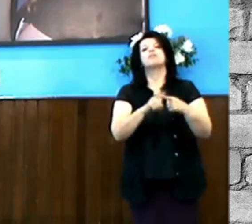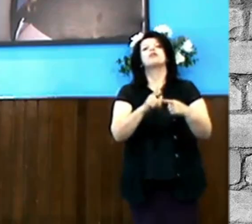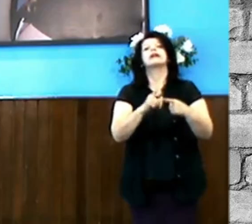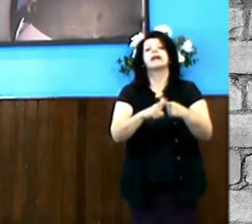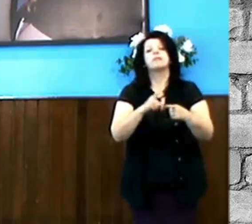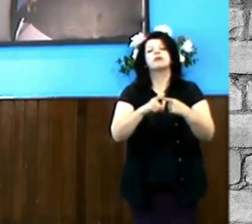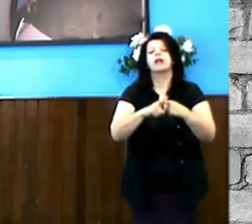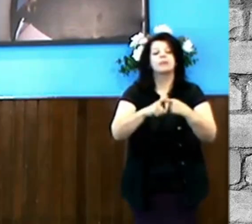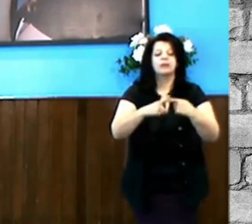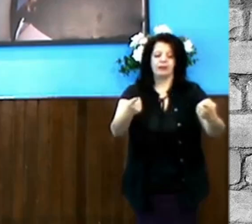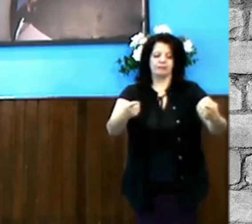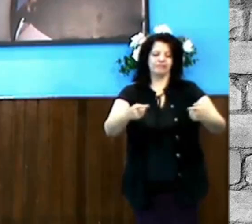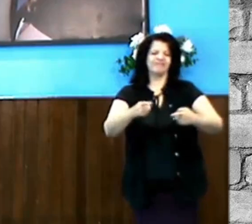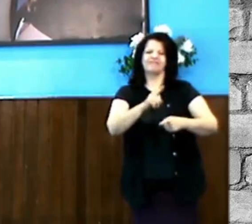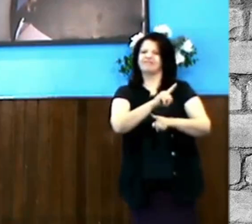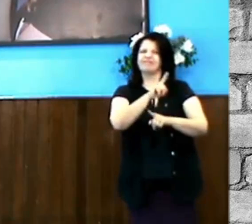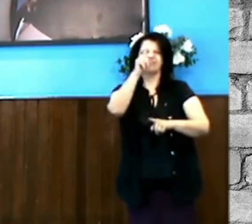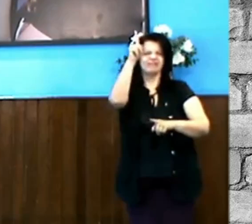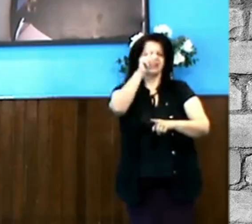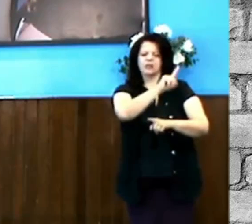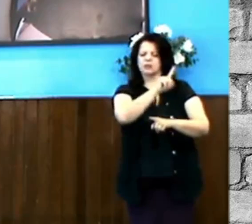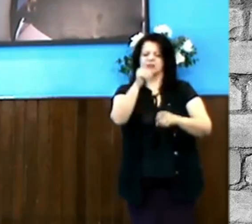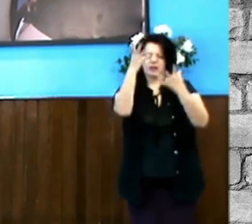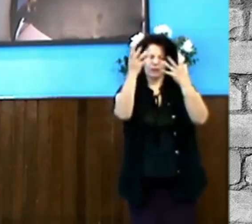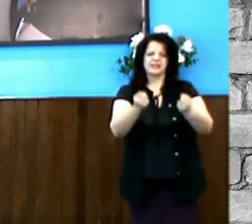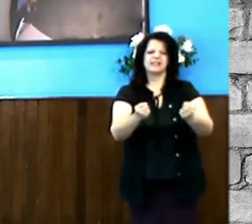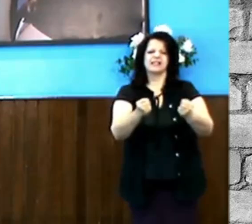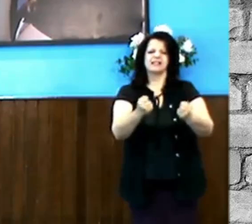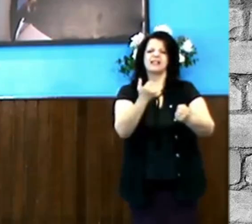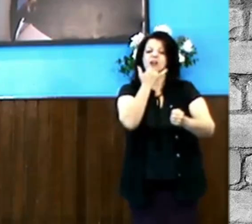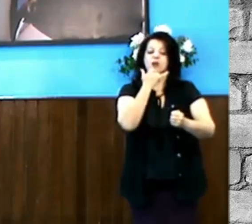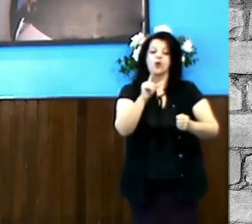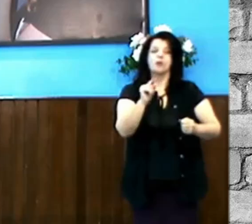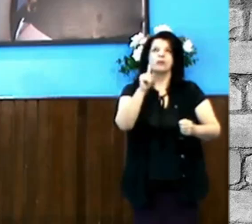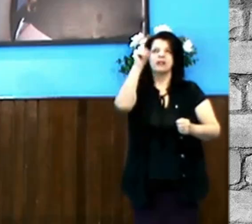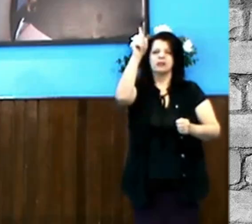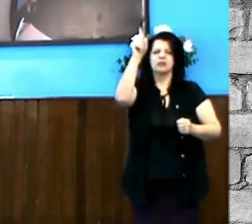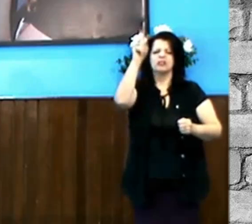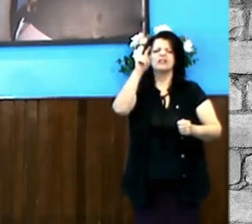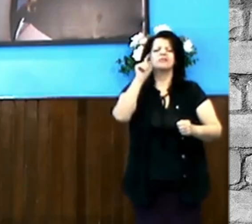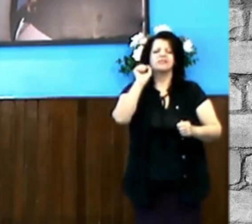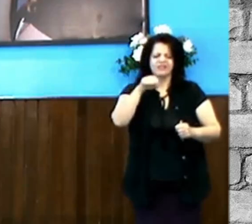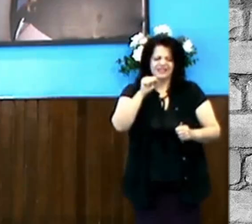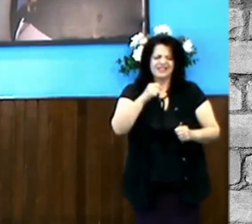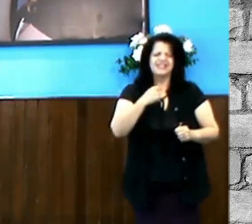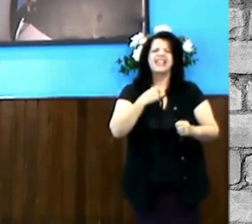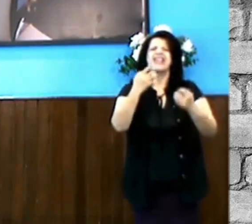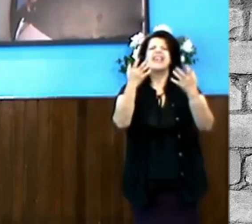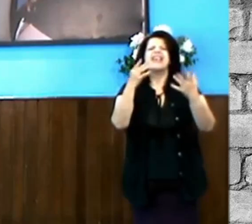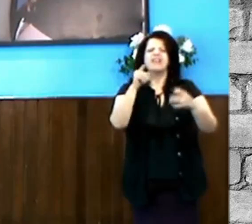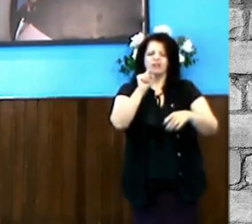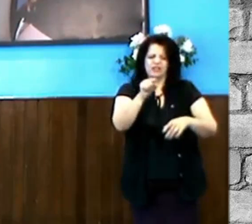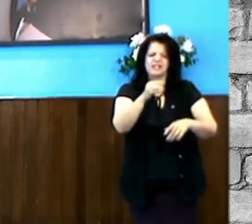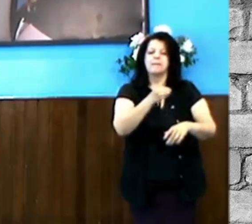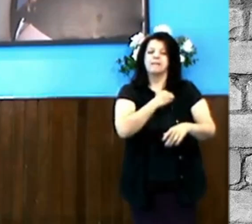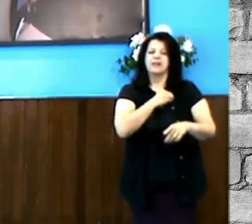O perdão bíblico diz: sim, você fez isso, mas eu aceito suas desculpas e eu nunca usarei isso